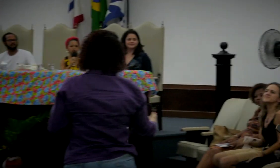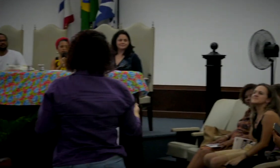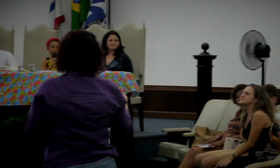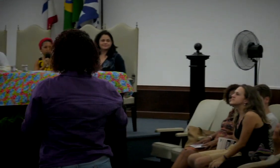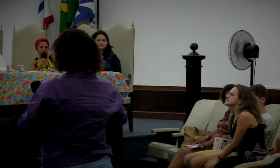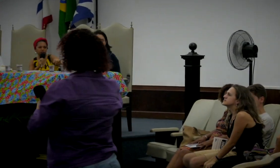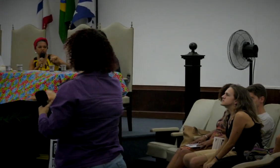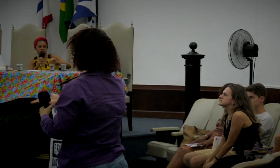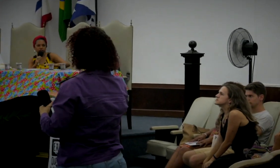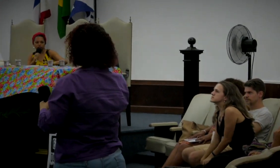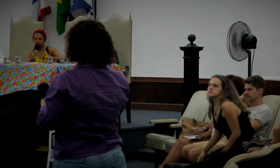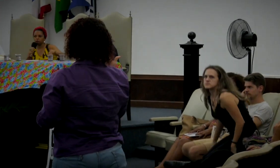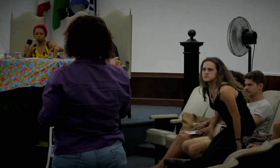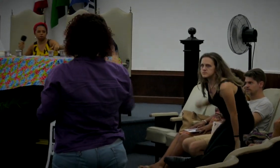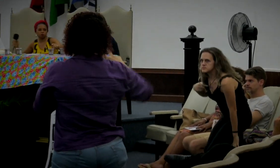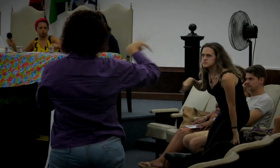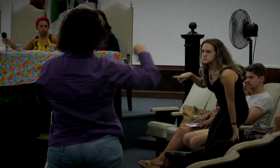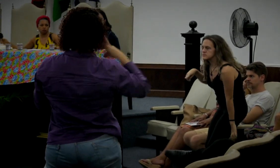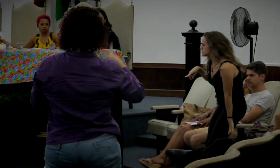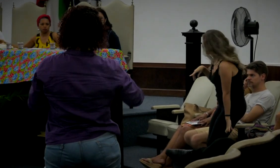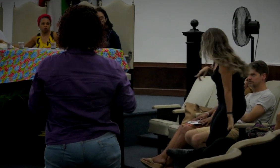pediu para se inscrever, então.